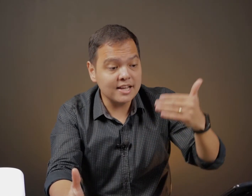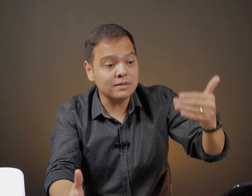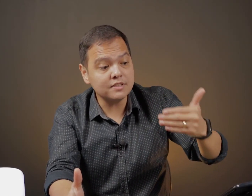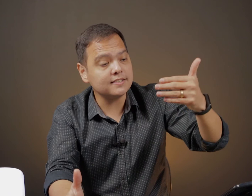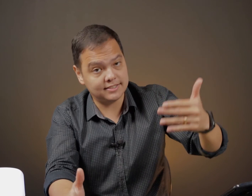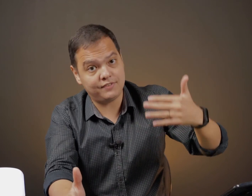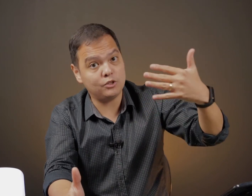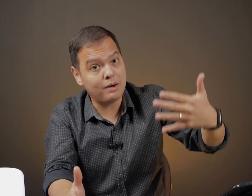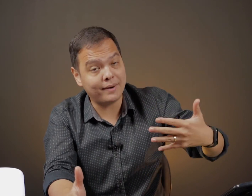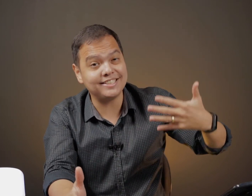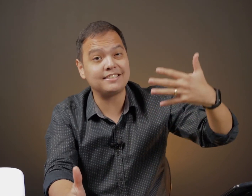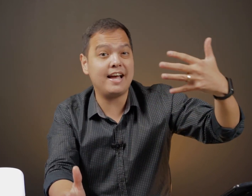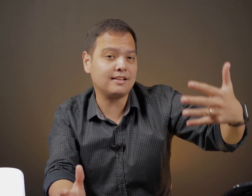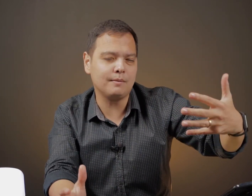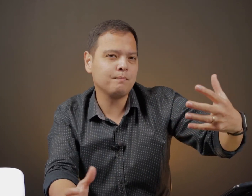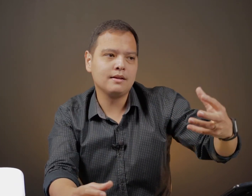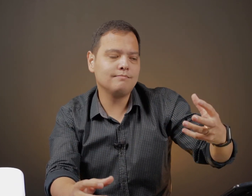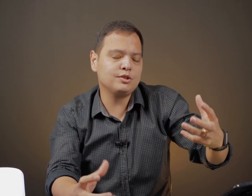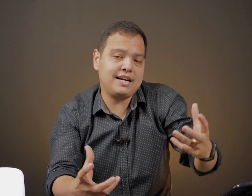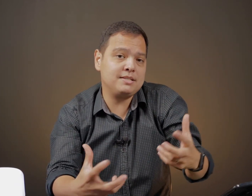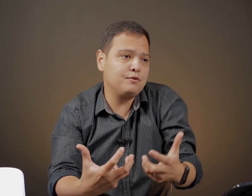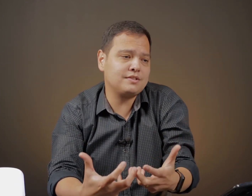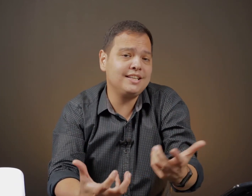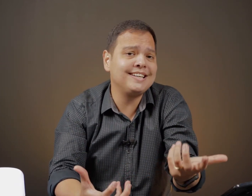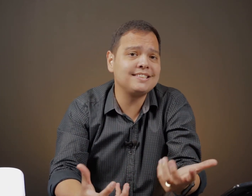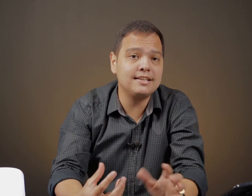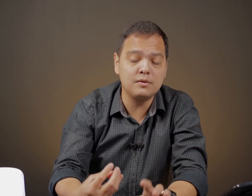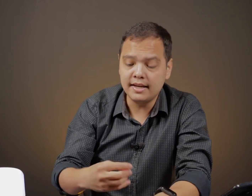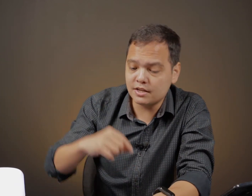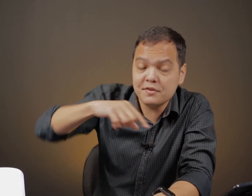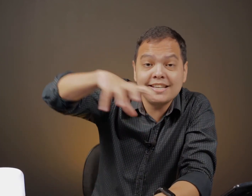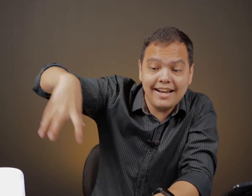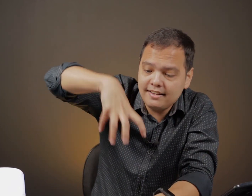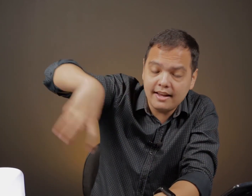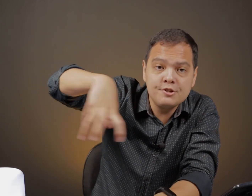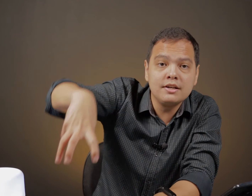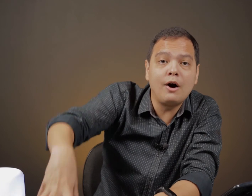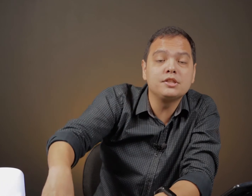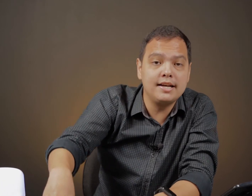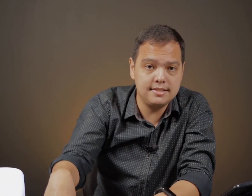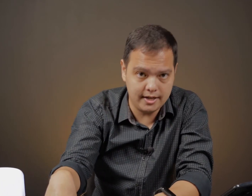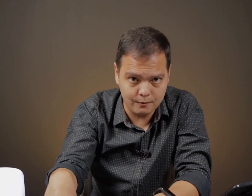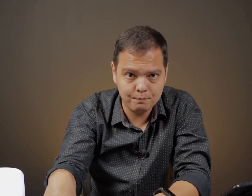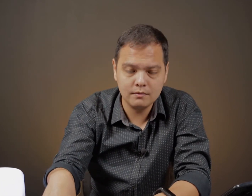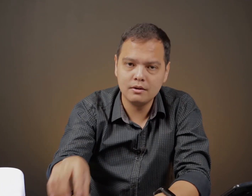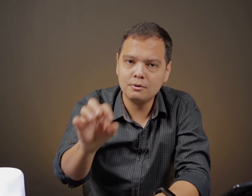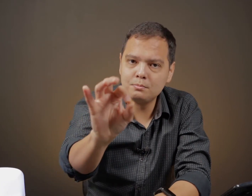que você esteja fazendo uma parte certa, você acaba se frustrando e cansando e às vezes você nem entende onde está esse erro. Por